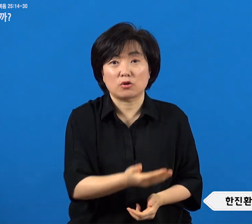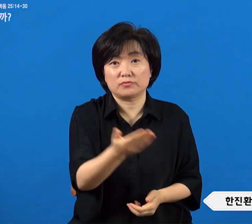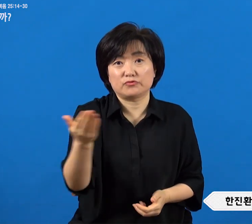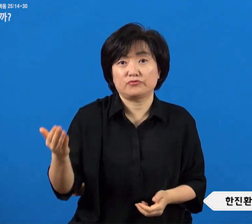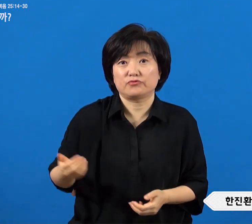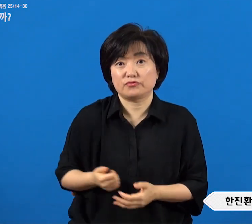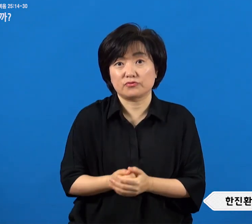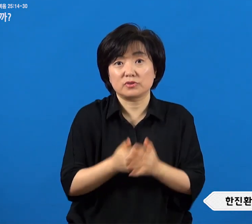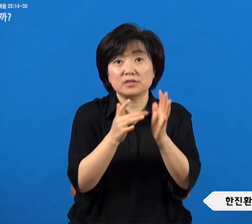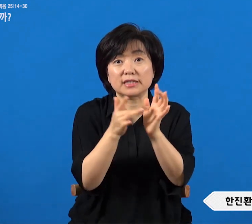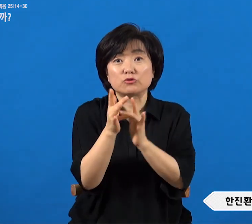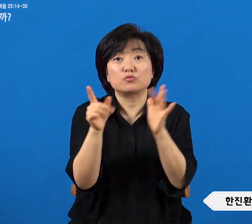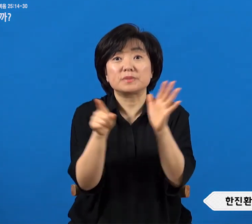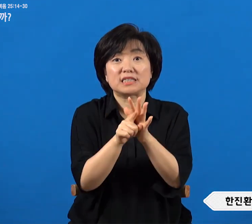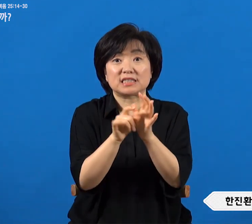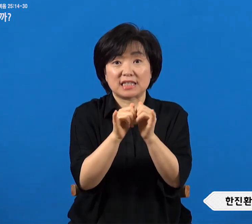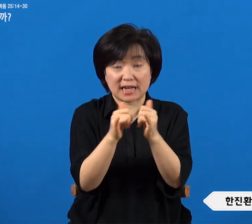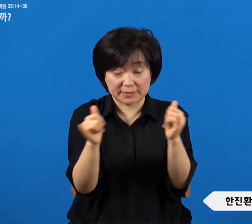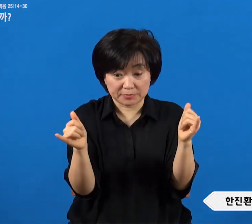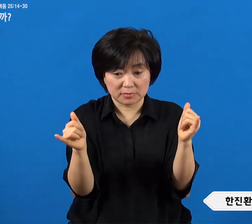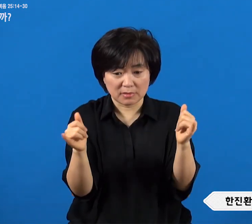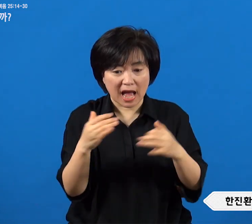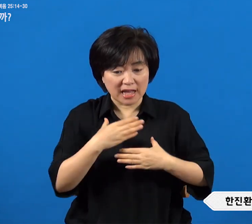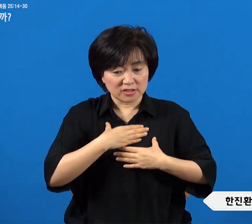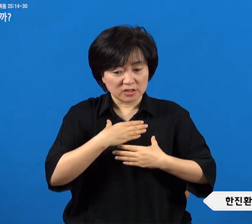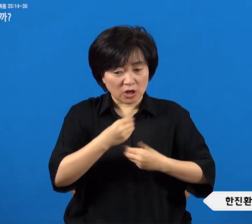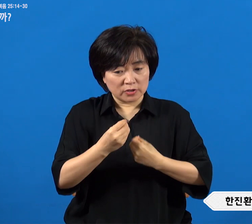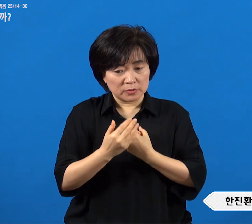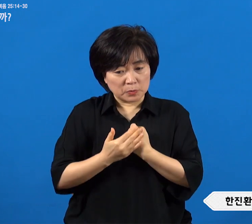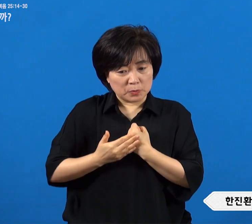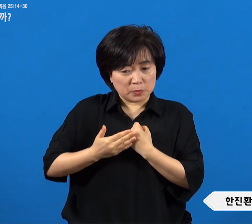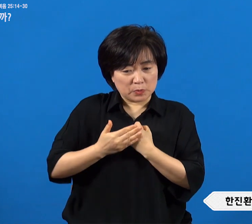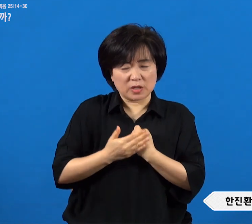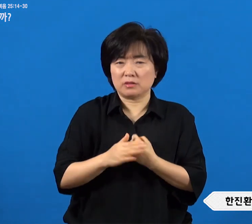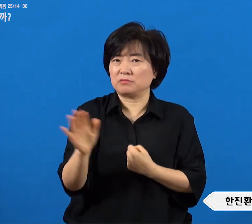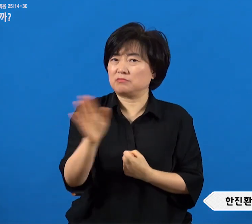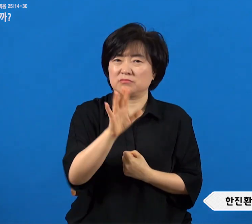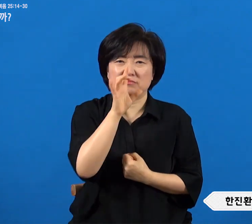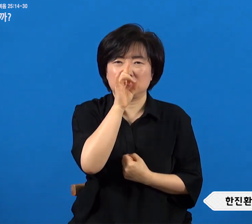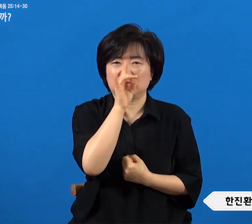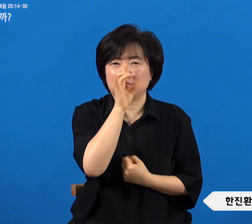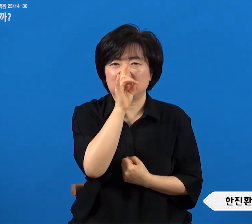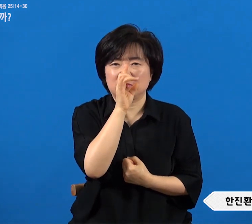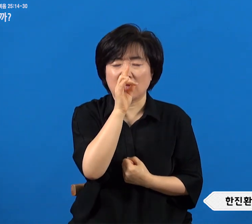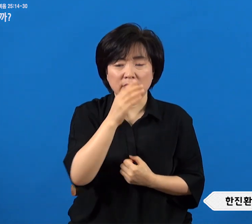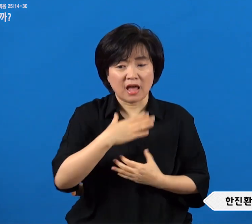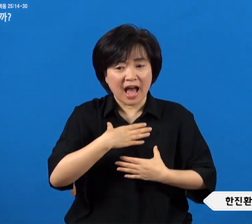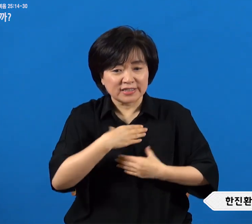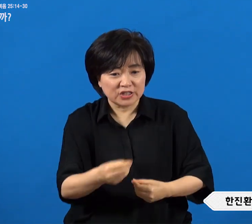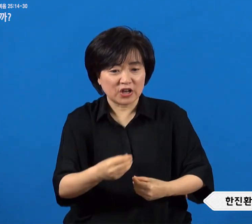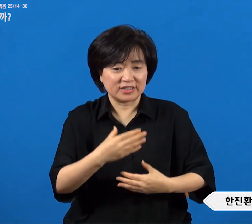여러분, 우리 예수 믿는 사람은 안전제일주의가 아닙니다. 내가 아무리